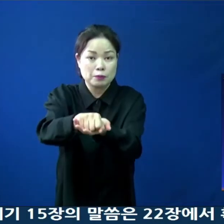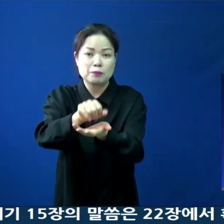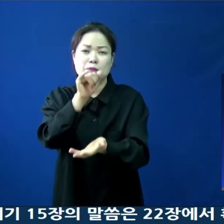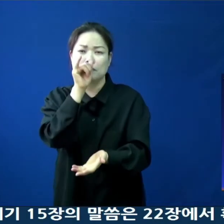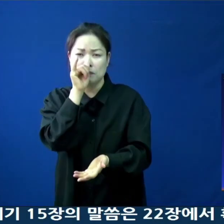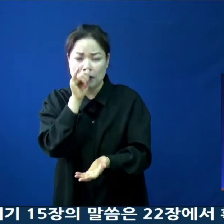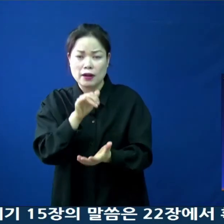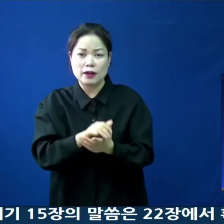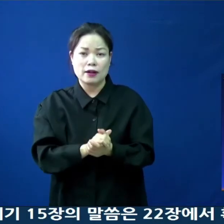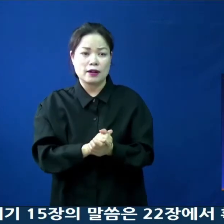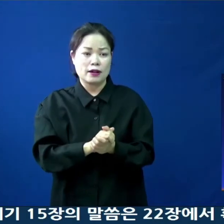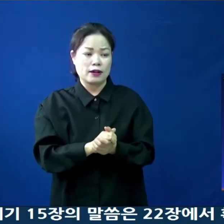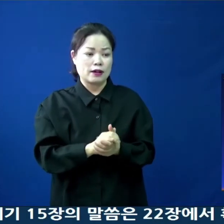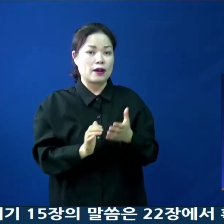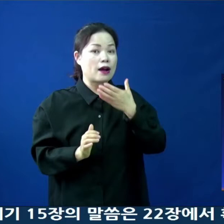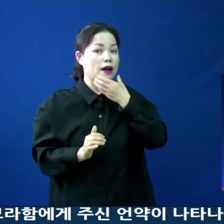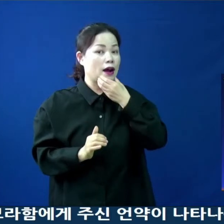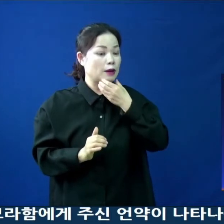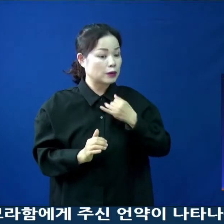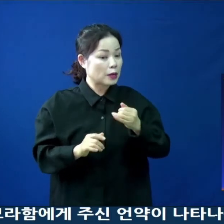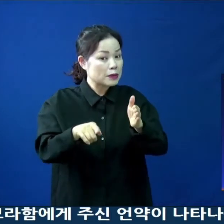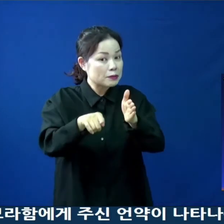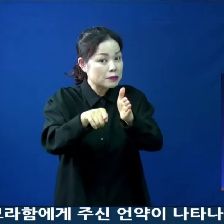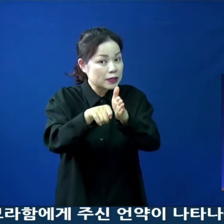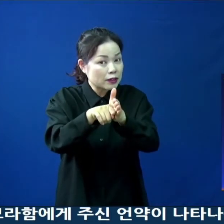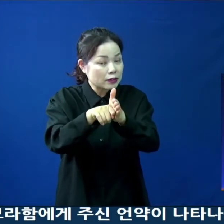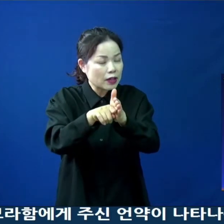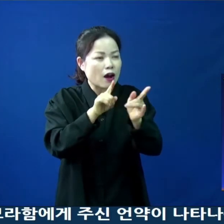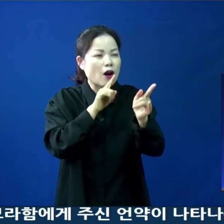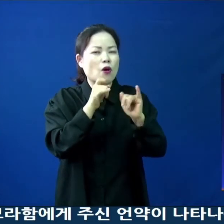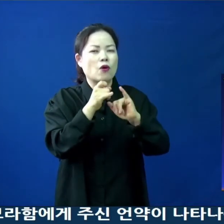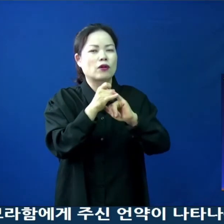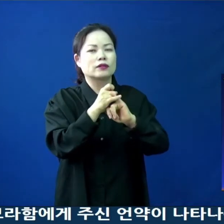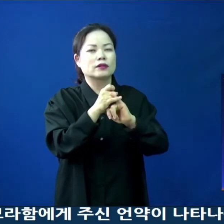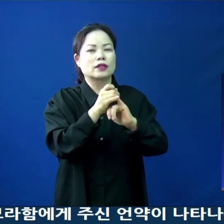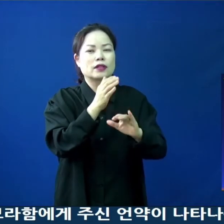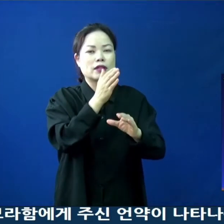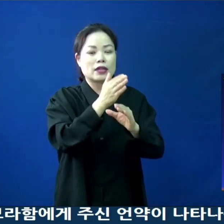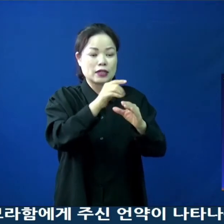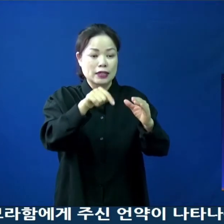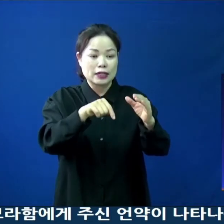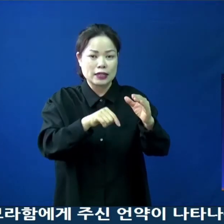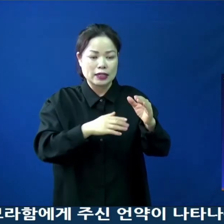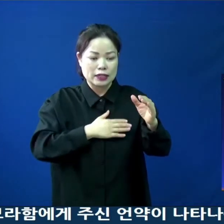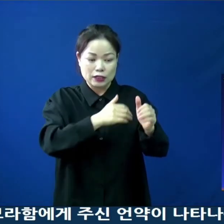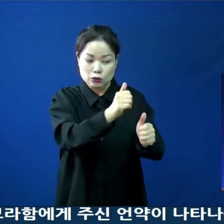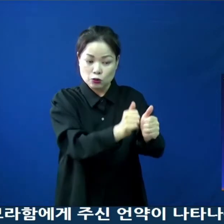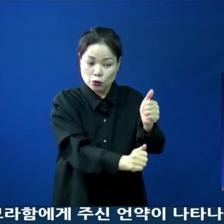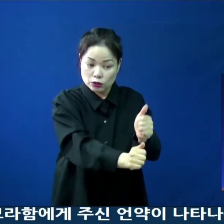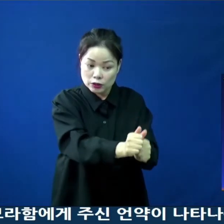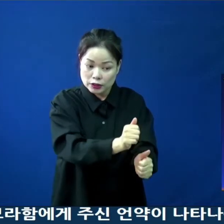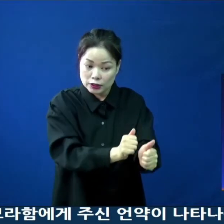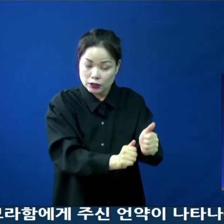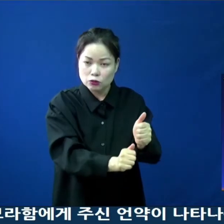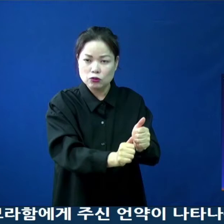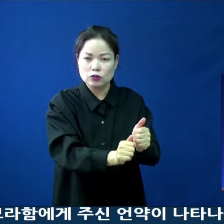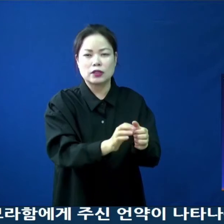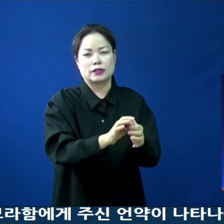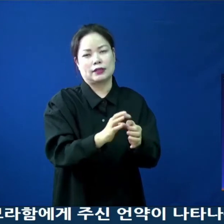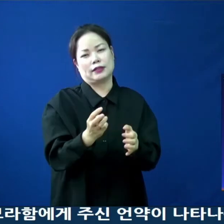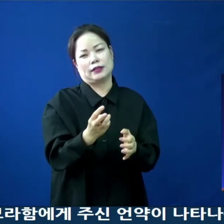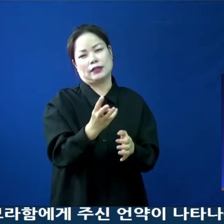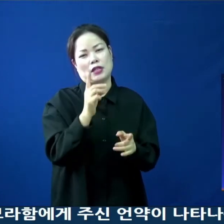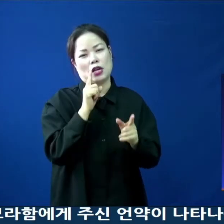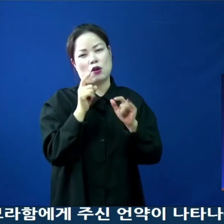사실은 아브라함이 믿었던 그 언약의 핵심은 내 씨, 아브라함에게서 날 씨에 대한